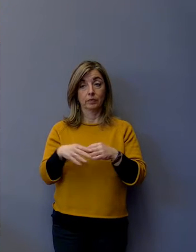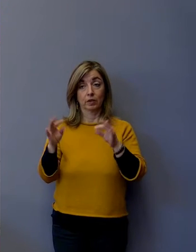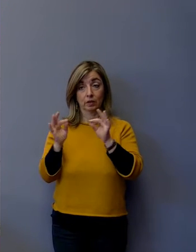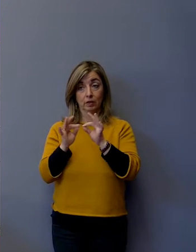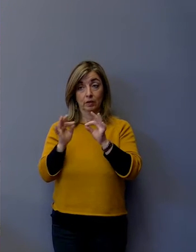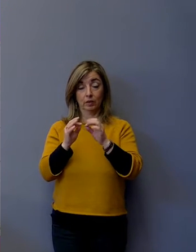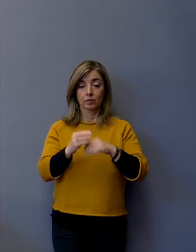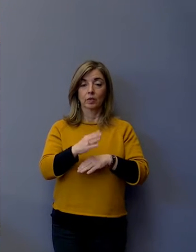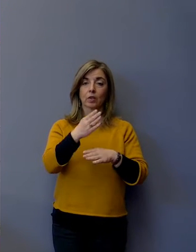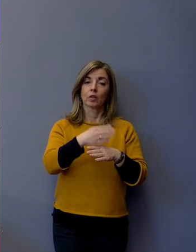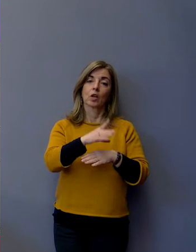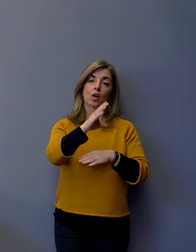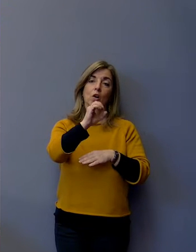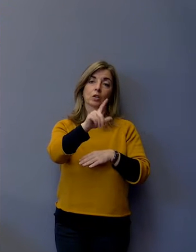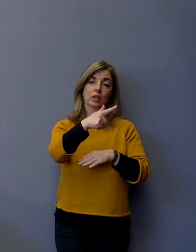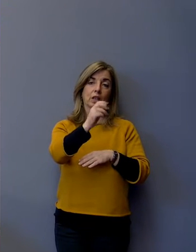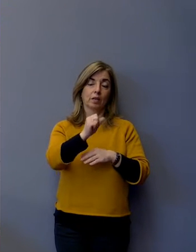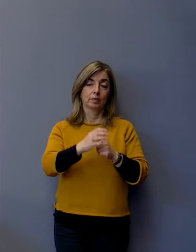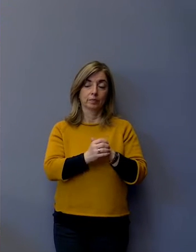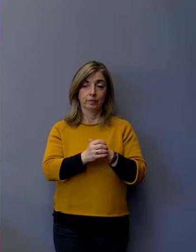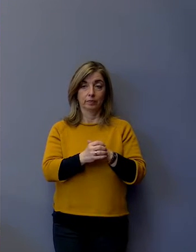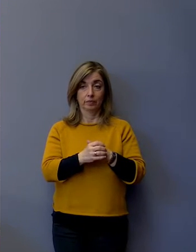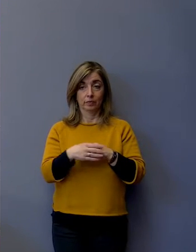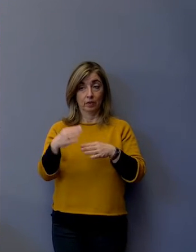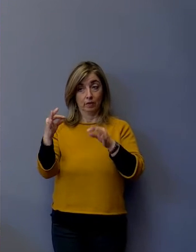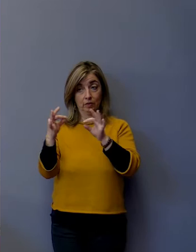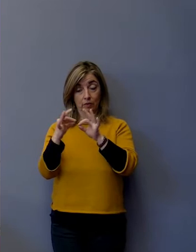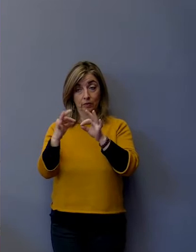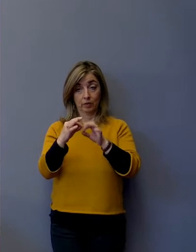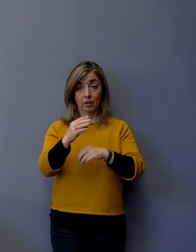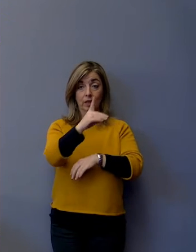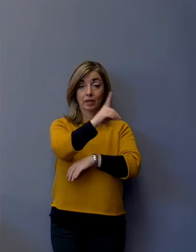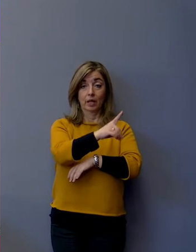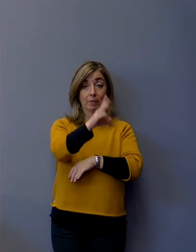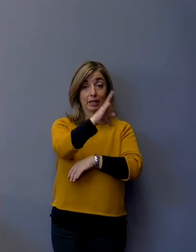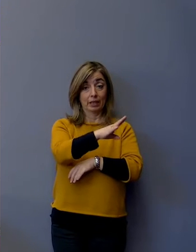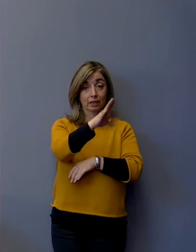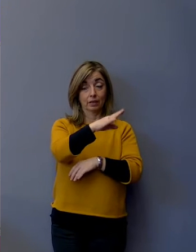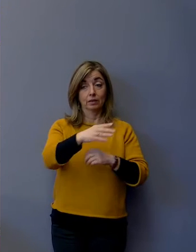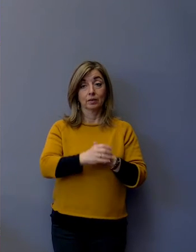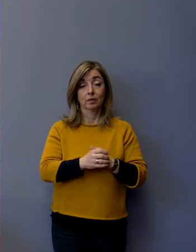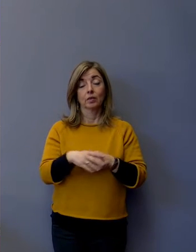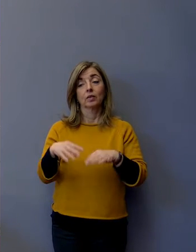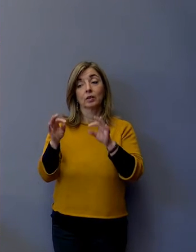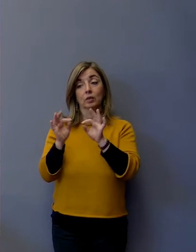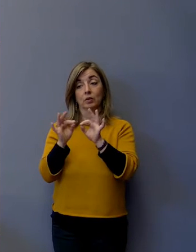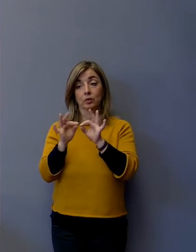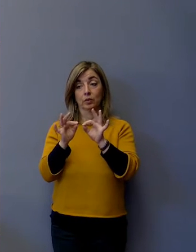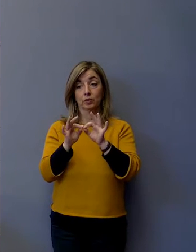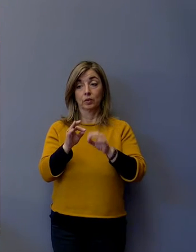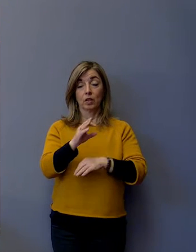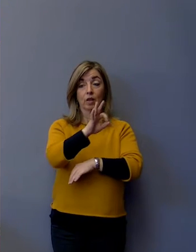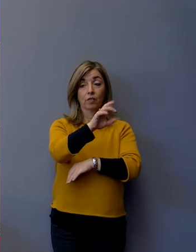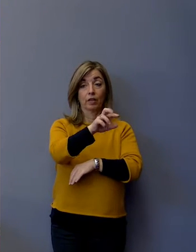consigliere costa favorevole consigliere de benedictis consigliere